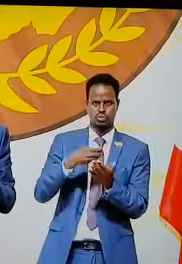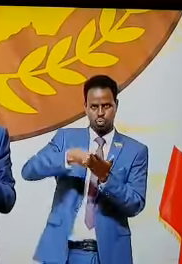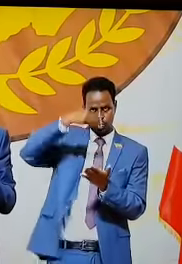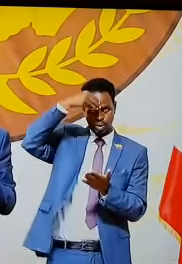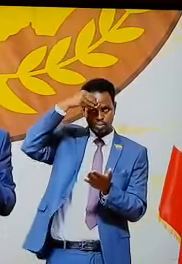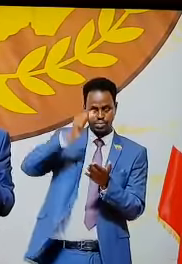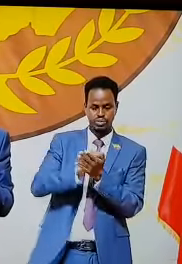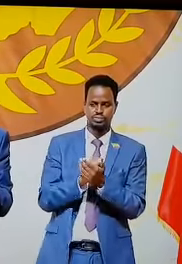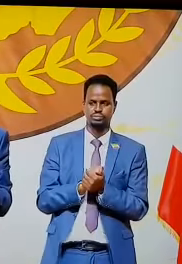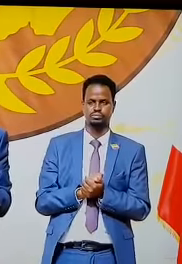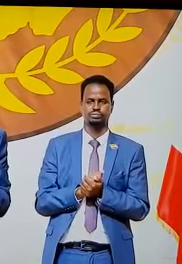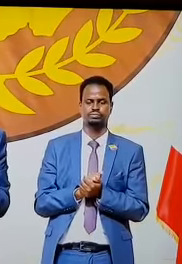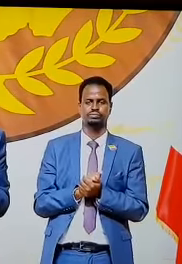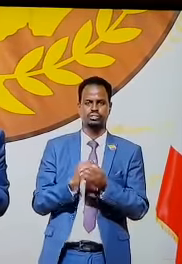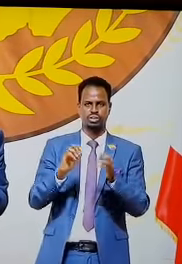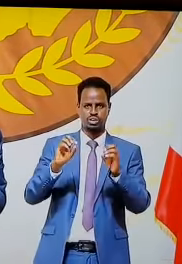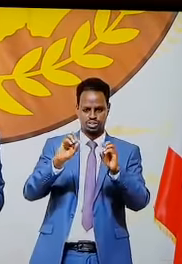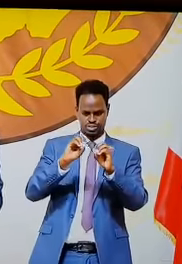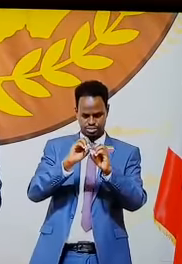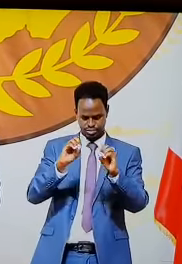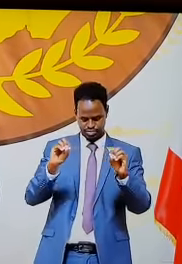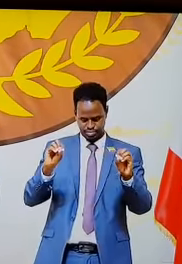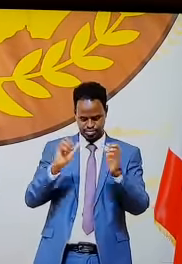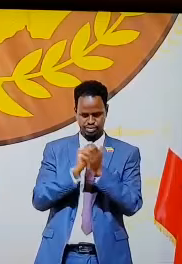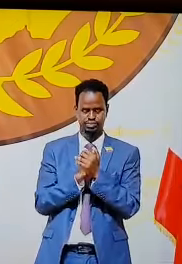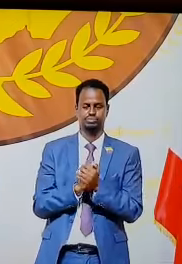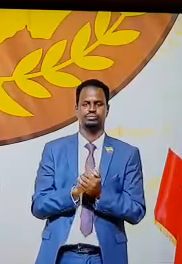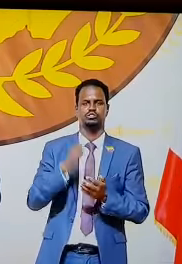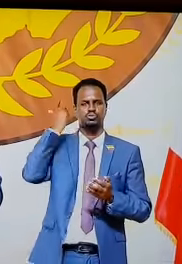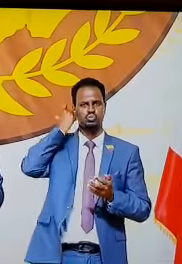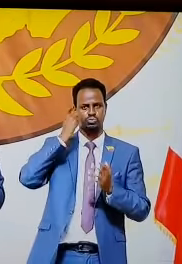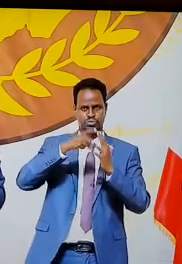ወሐብረሸለነ ያም ሶለከ ሶ ቃለይ